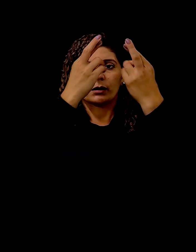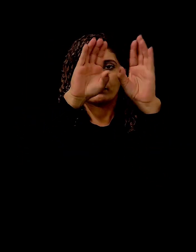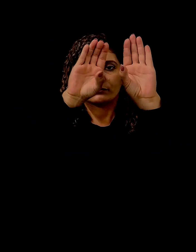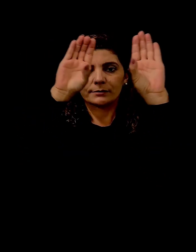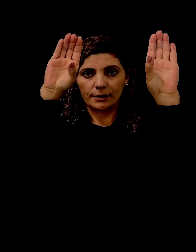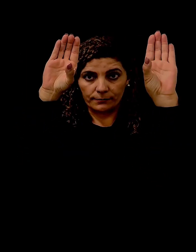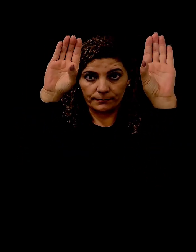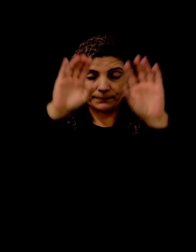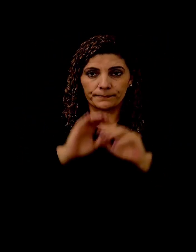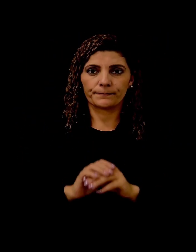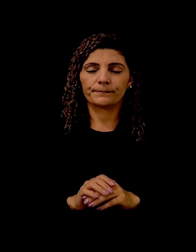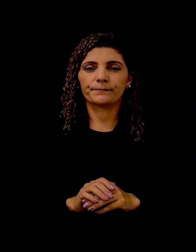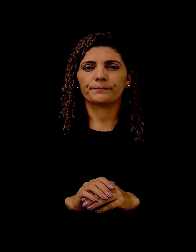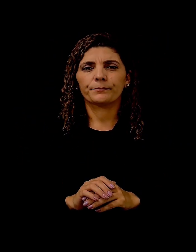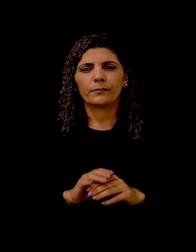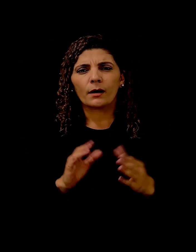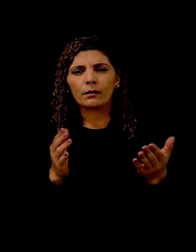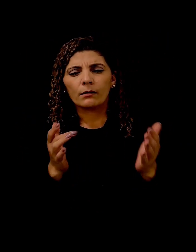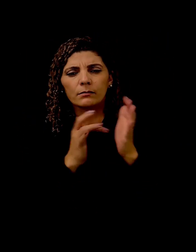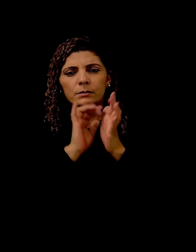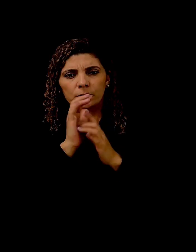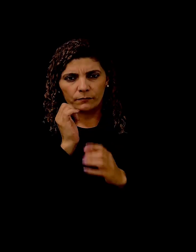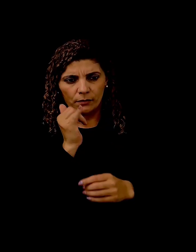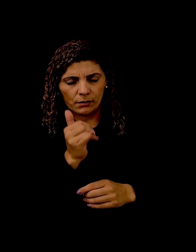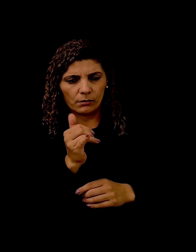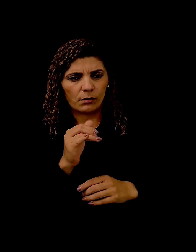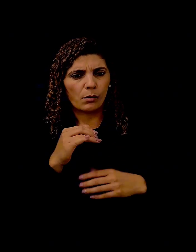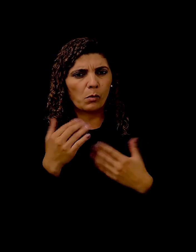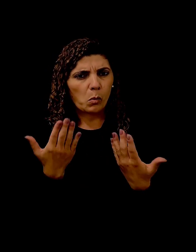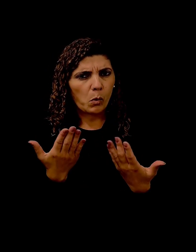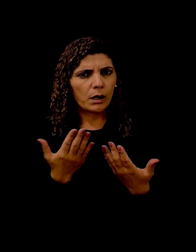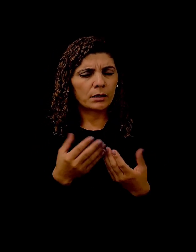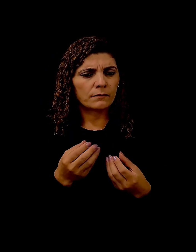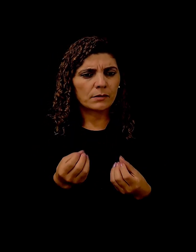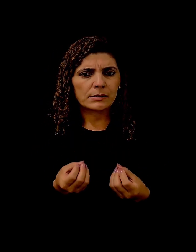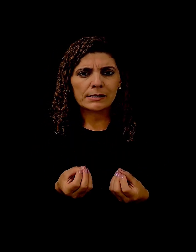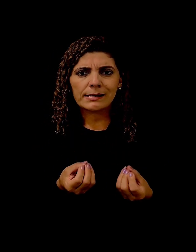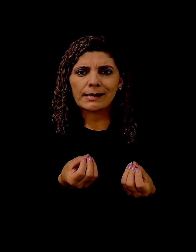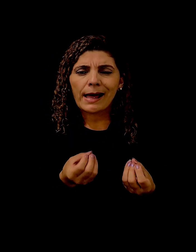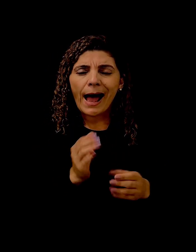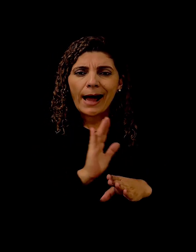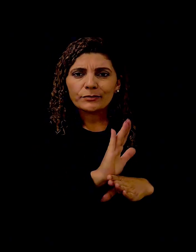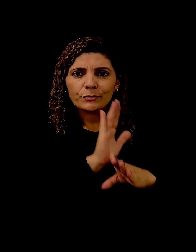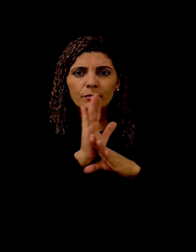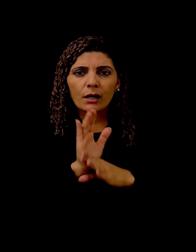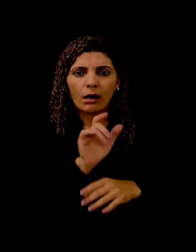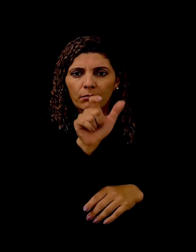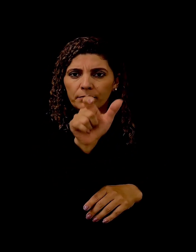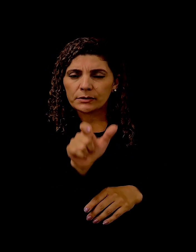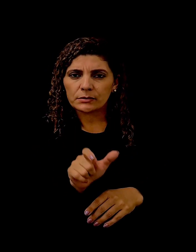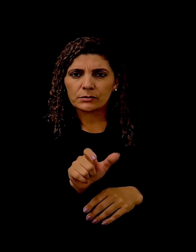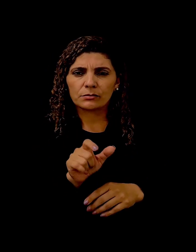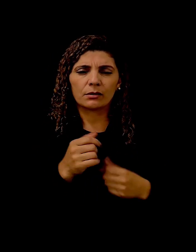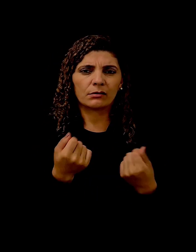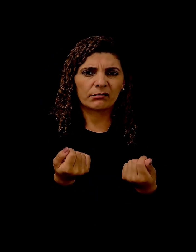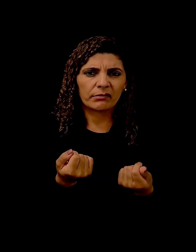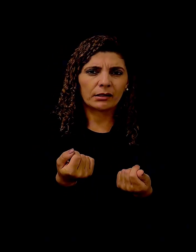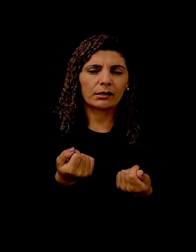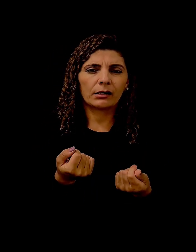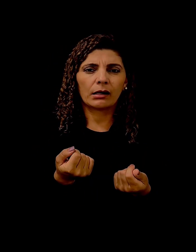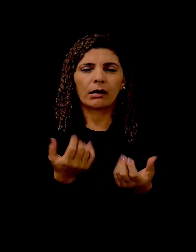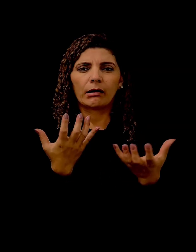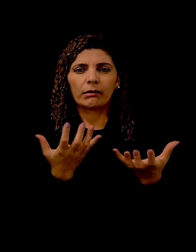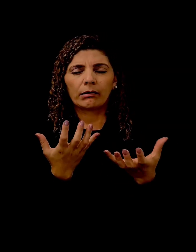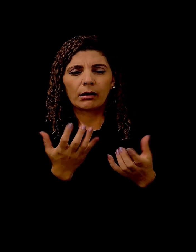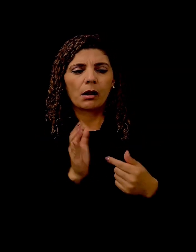Mas quando tu deres esmola, não saiba a tua mão esquerda o que faz a tua direita, para que a tua esmola